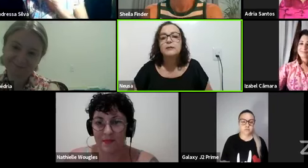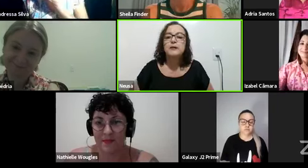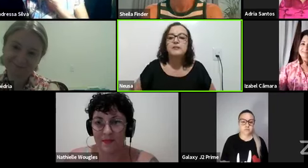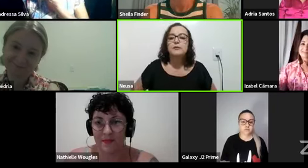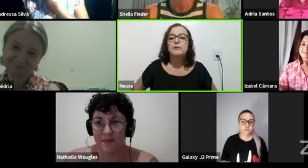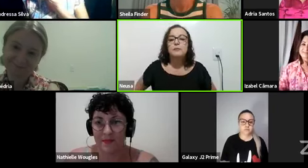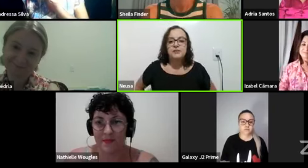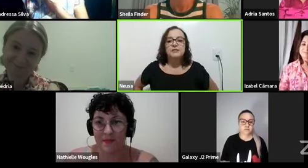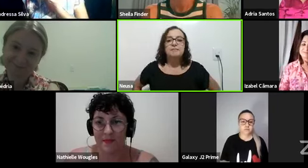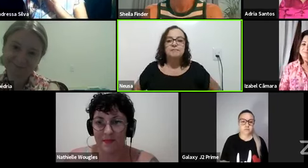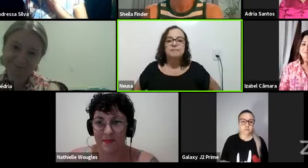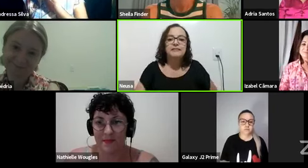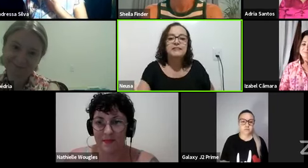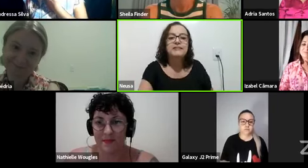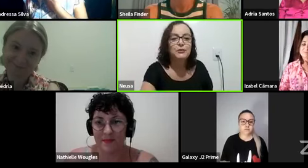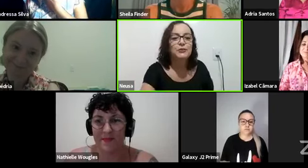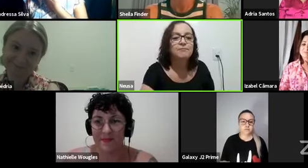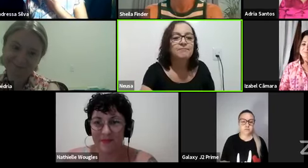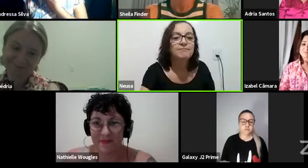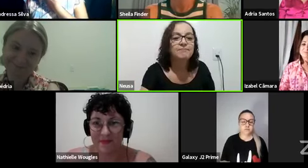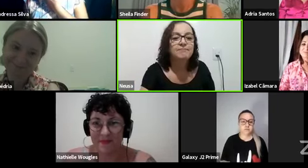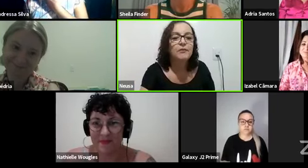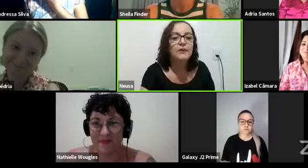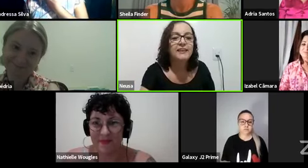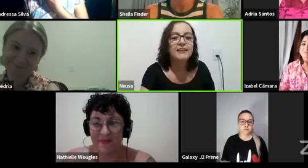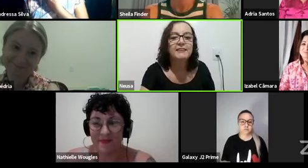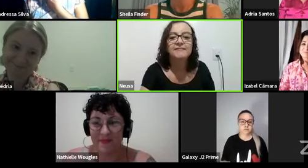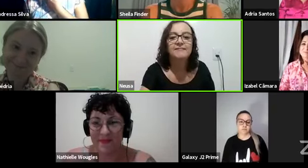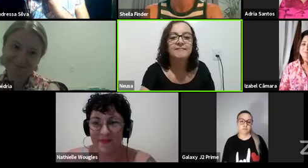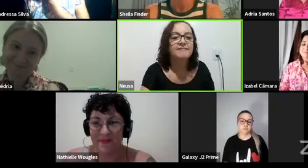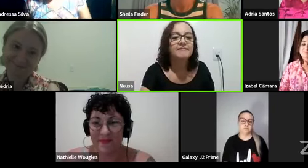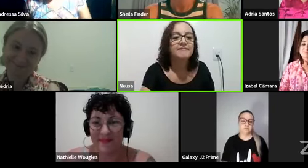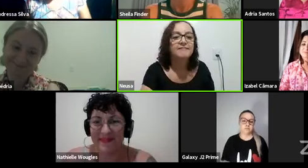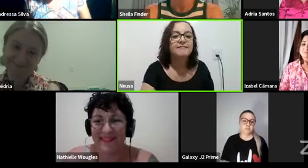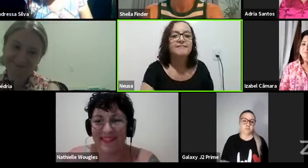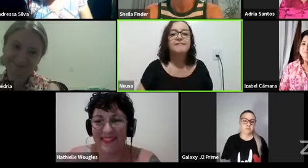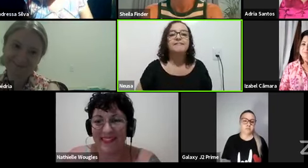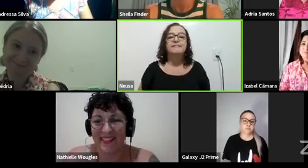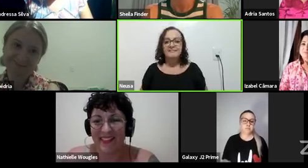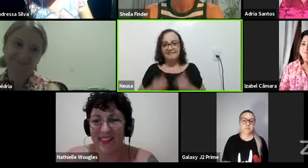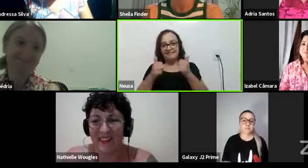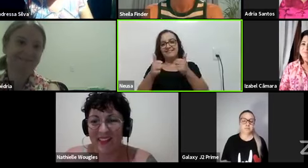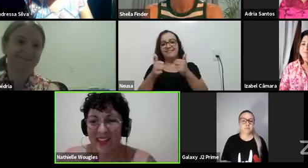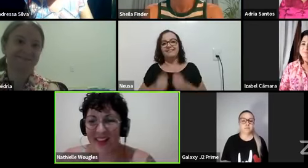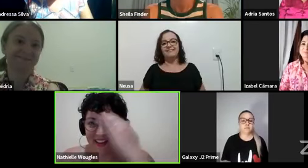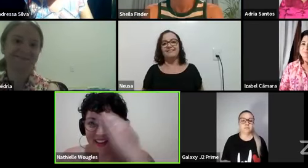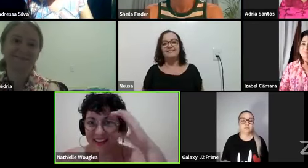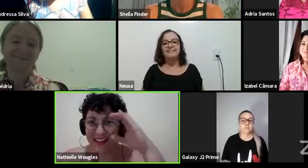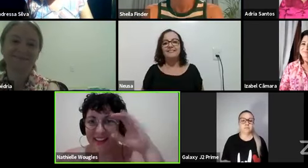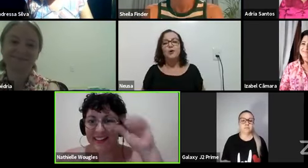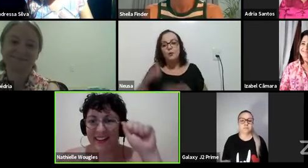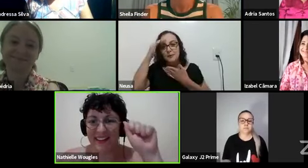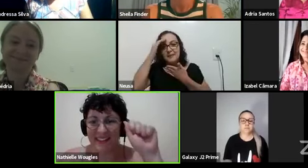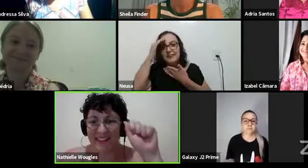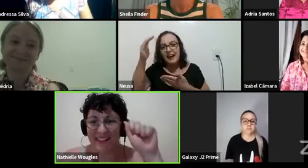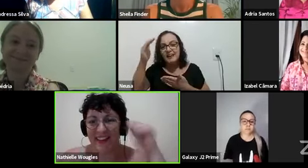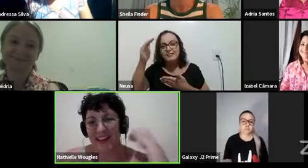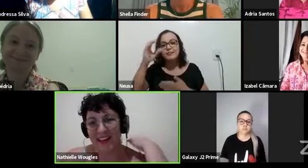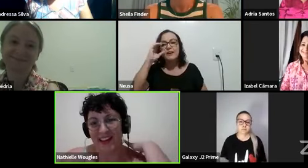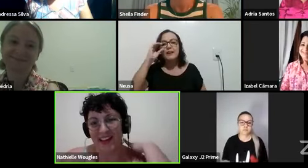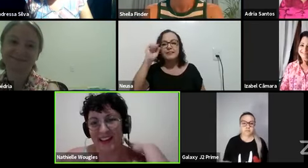É isso, tenho uma estatura média. Isso. Ok? Ok, obrigada,